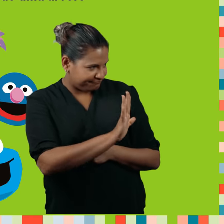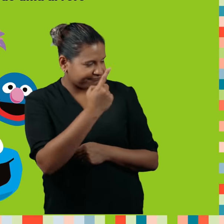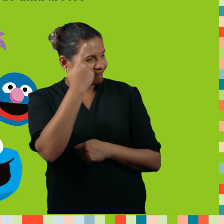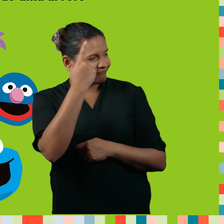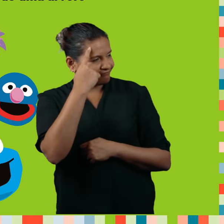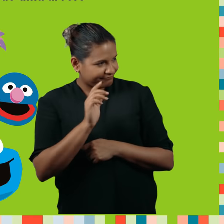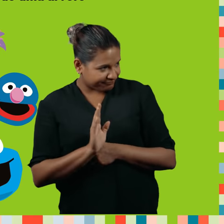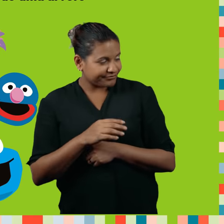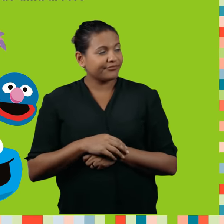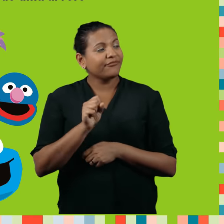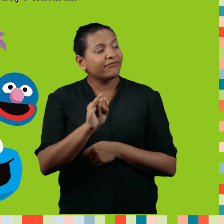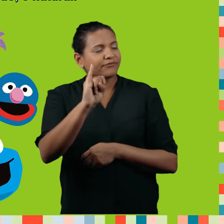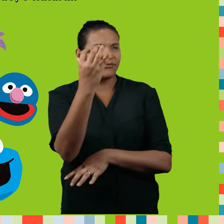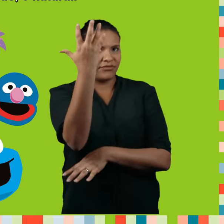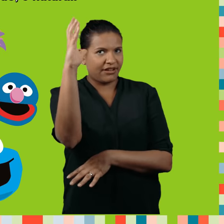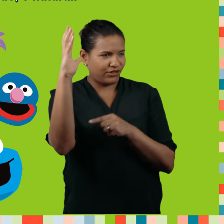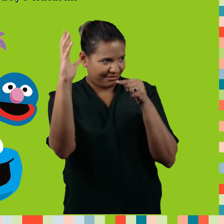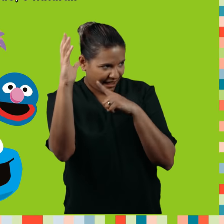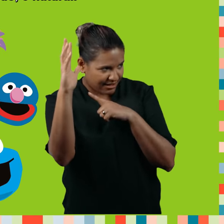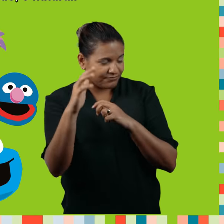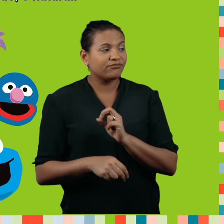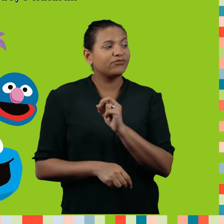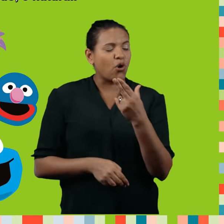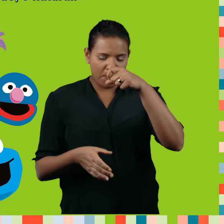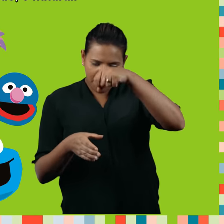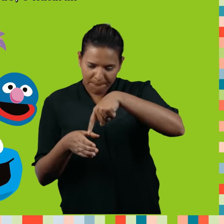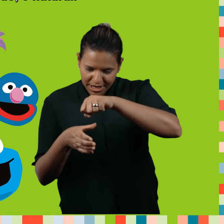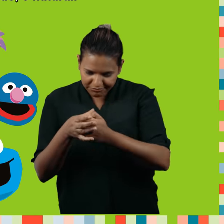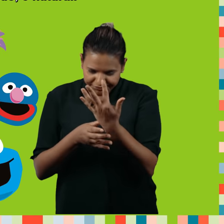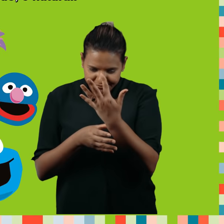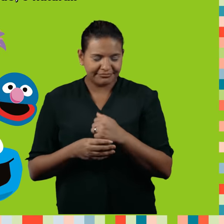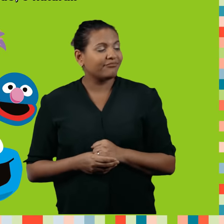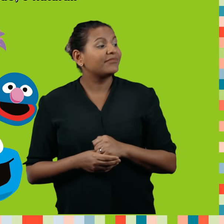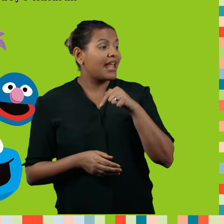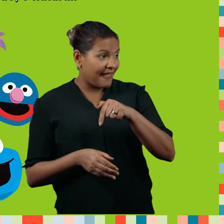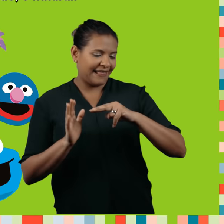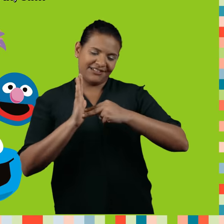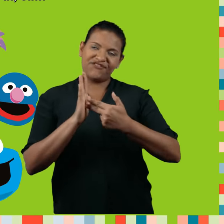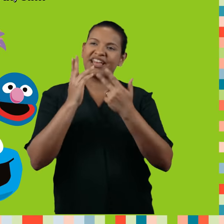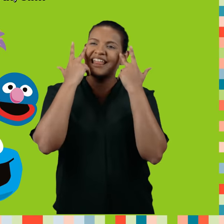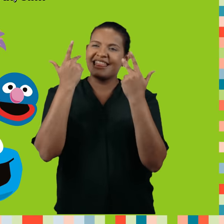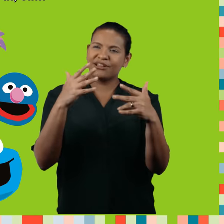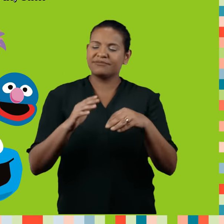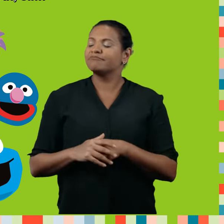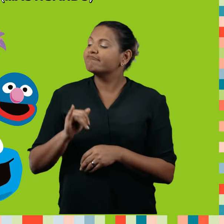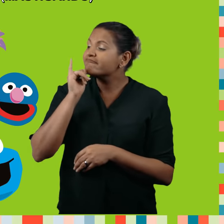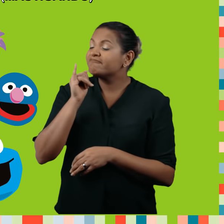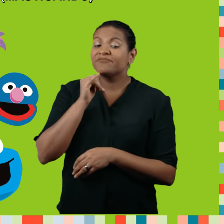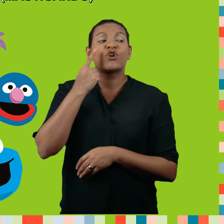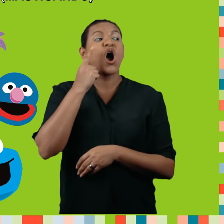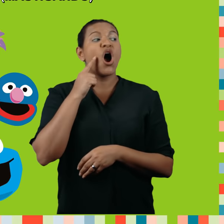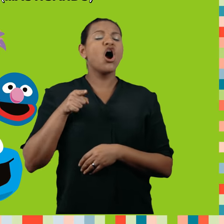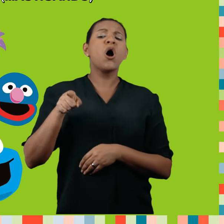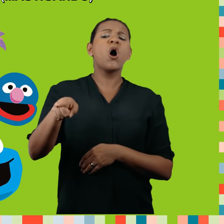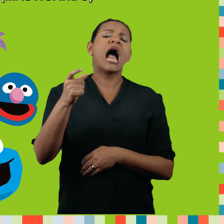é pensar se vem de uma árvore ou de uma horta. Se ele foi plantado, é natural. Sim. Tipo aquela